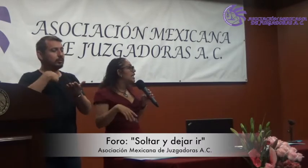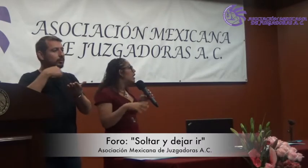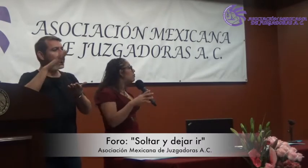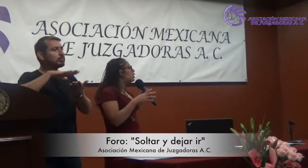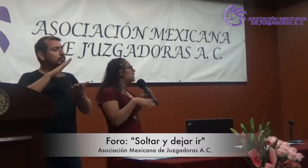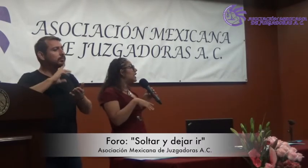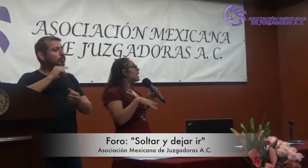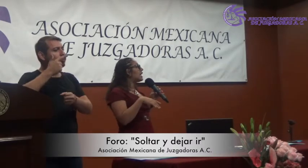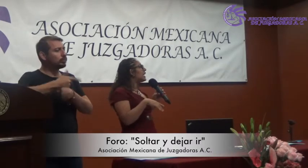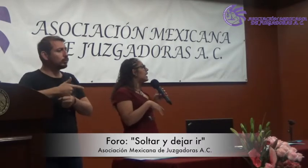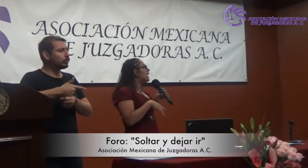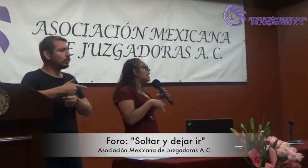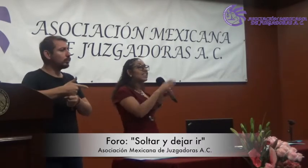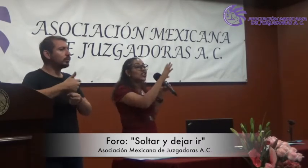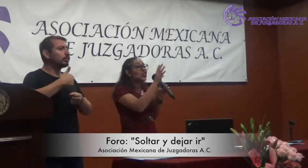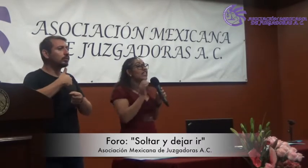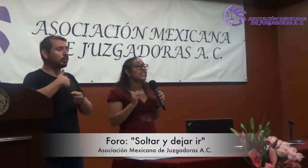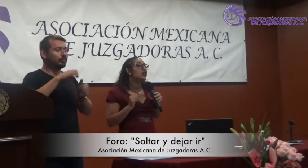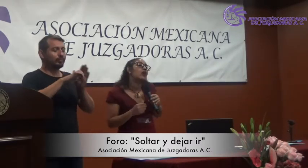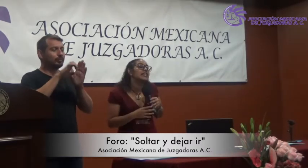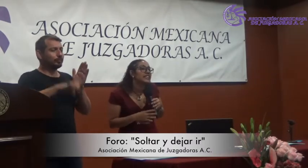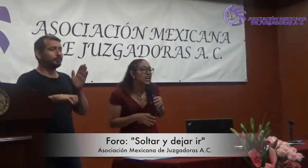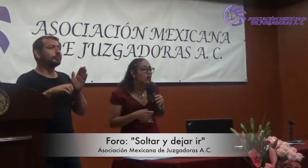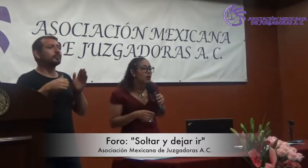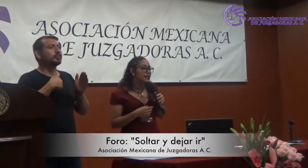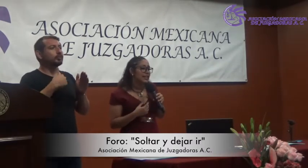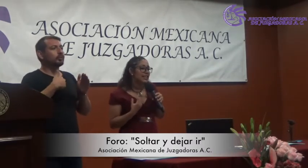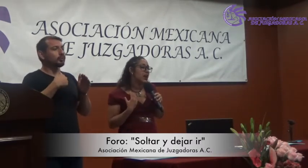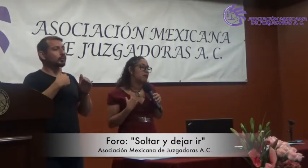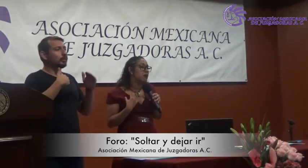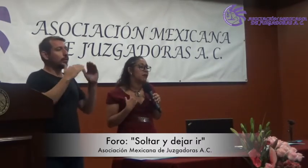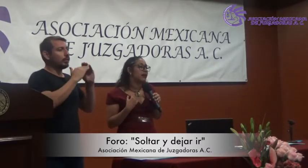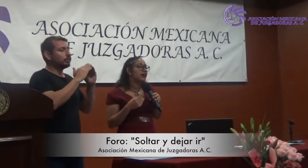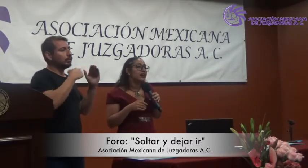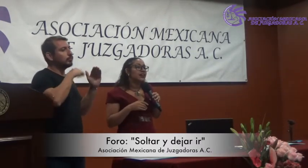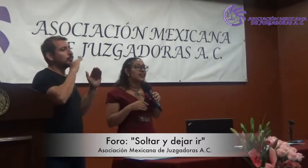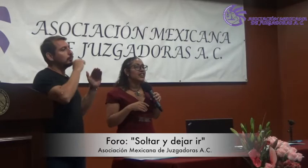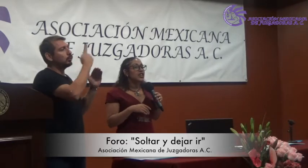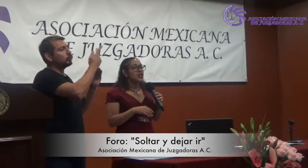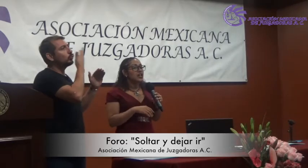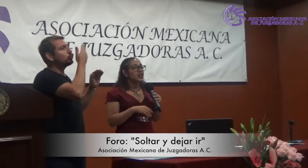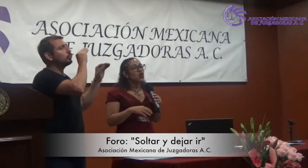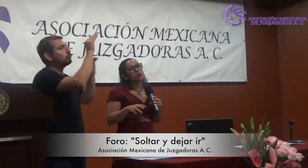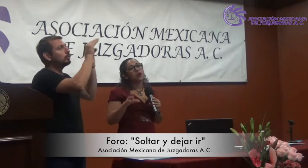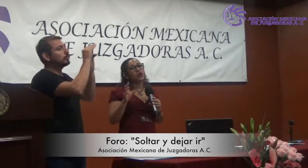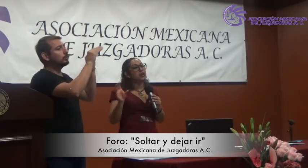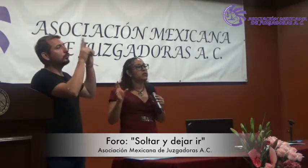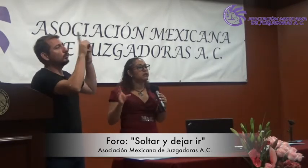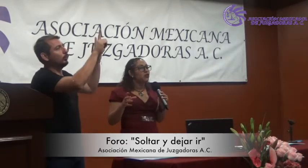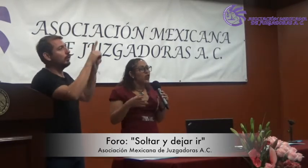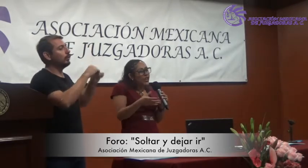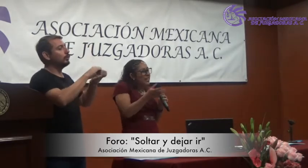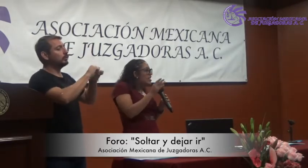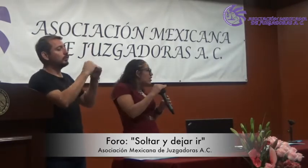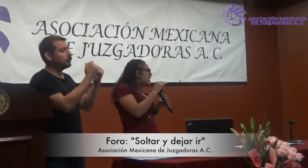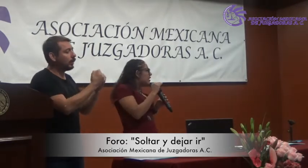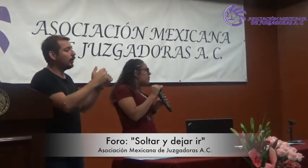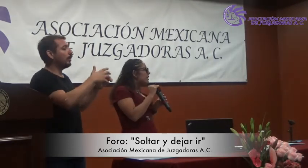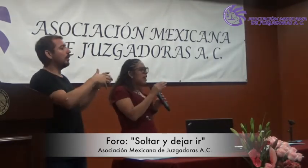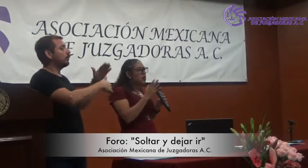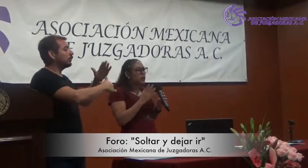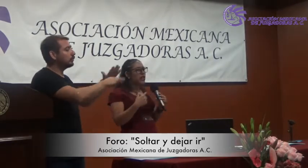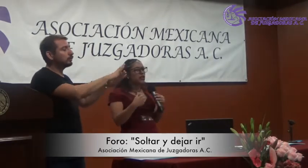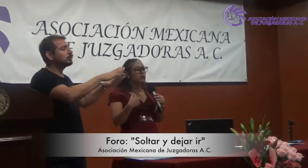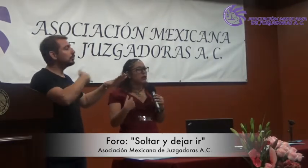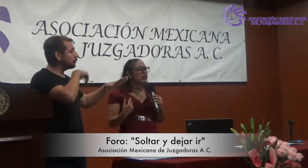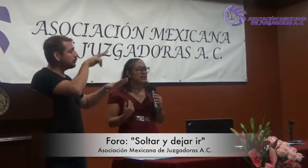cuenta y ya puse las cortinas igualitas que como las tenía mi mamá. y compro el mismo florerito y de